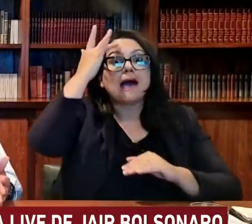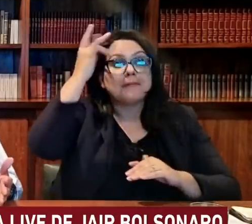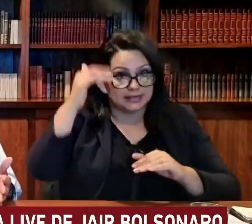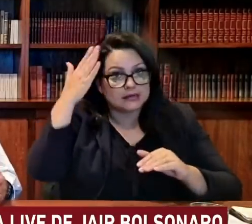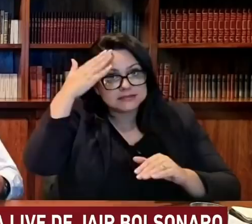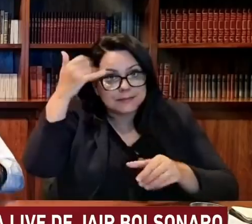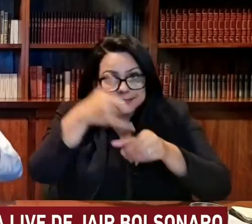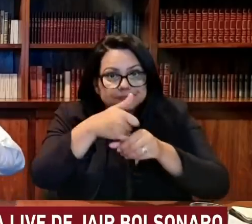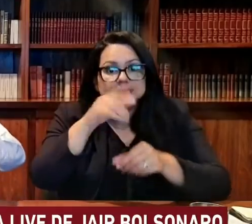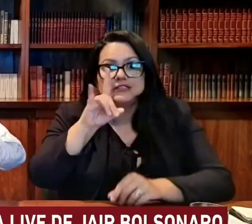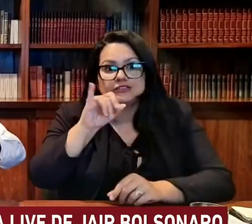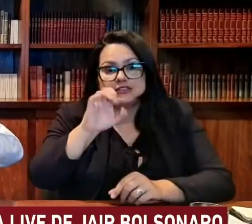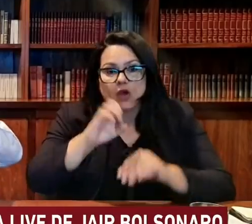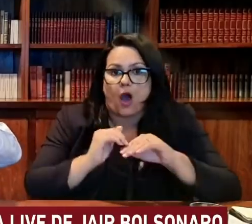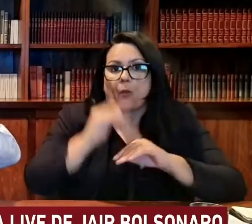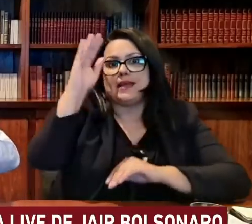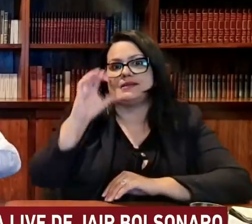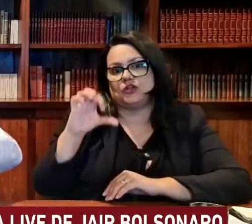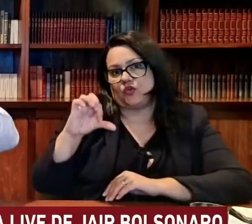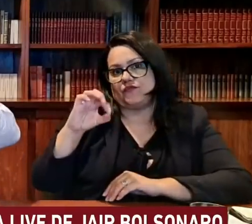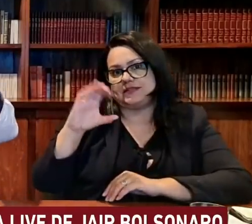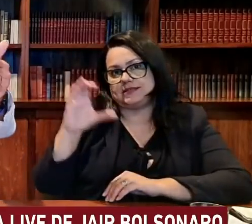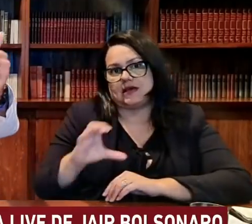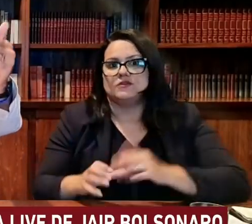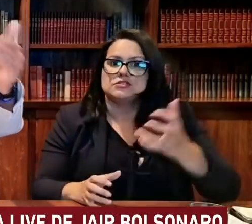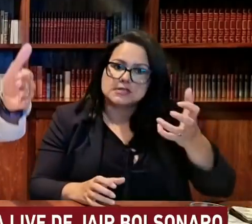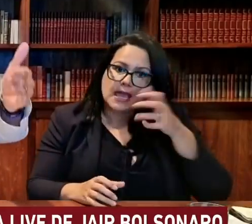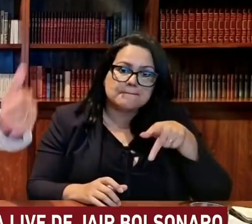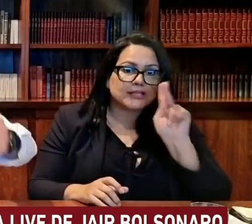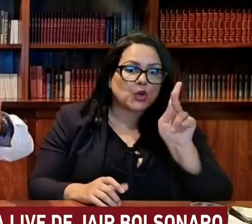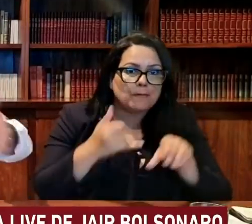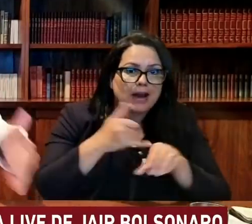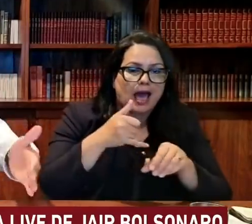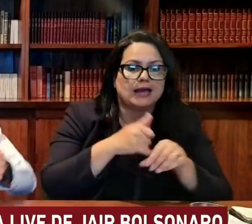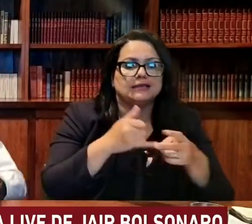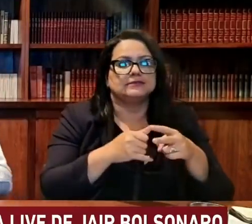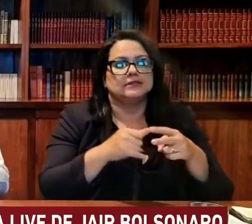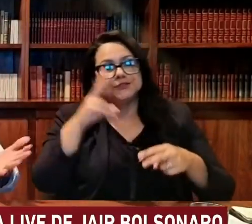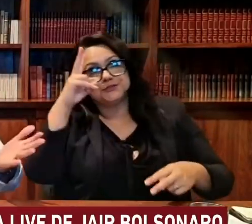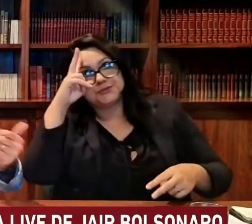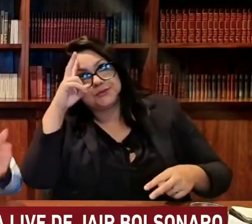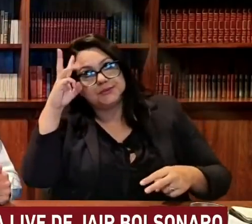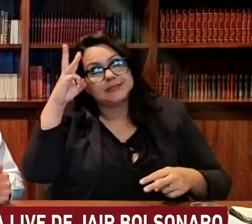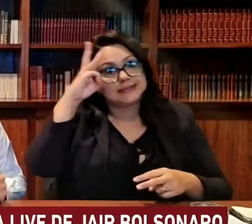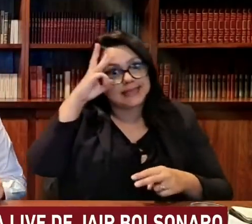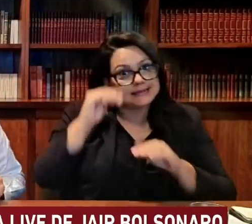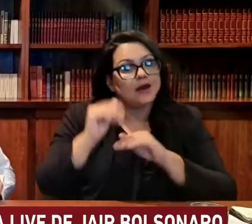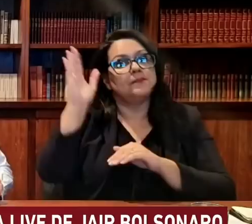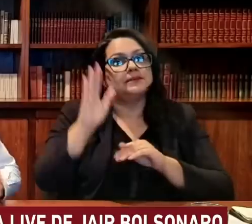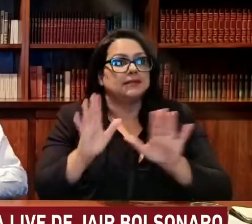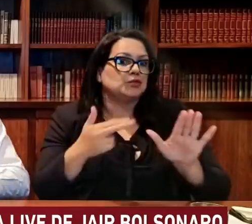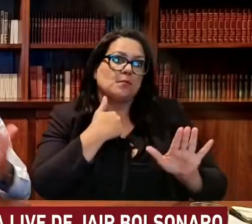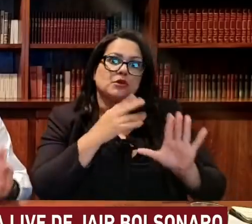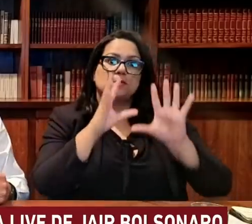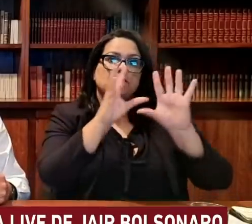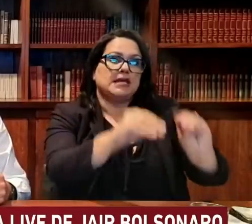amanhã 90 centavos, como seria bom se a Petrobras reajustasse, né, segunda ou terça-feira? Mas eu não posso interferir na Petrobras, né, mesmo